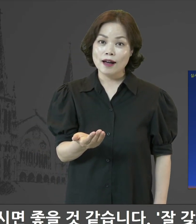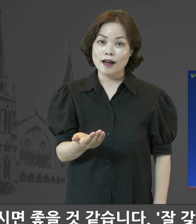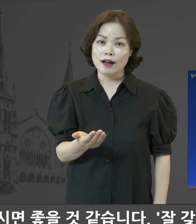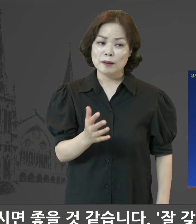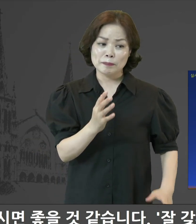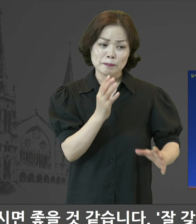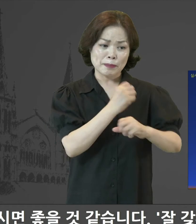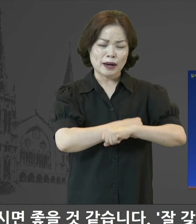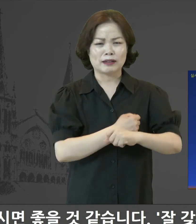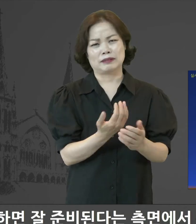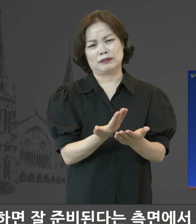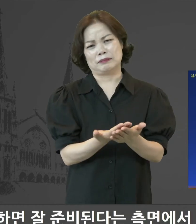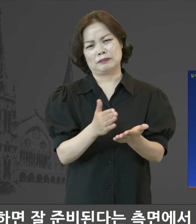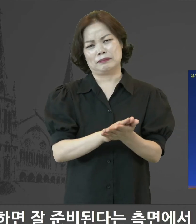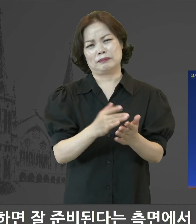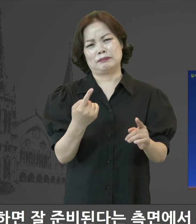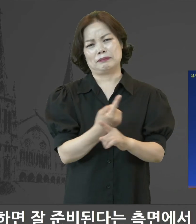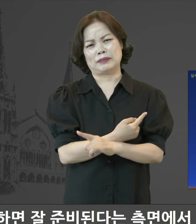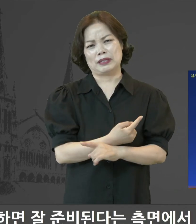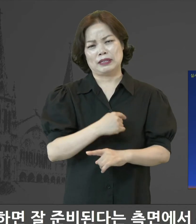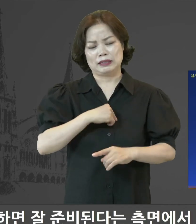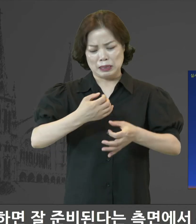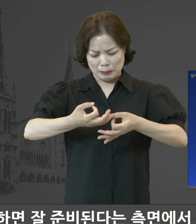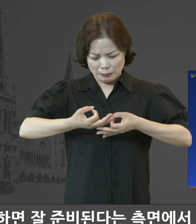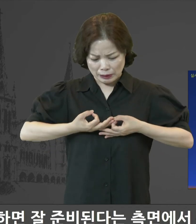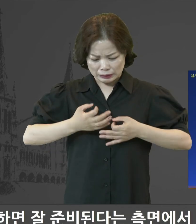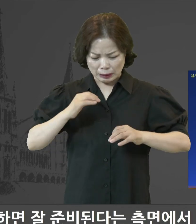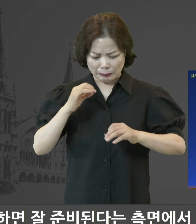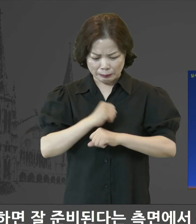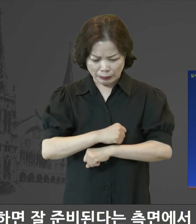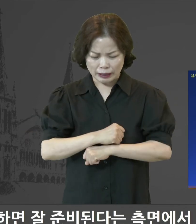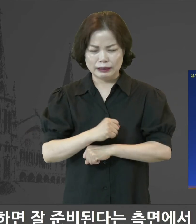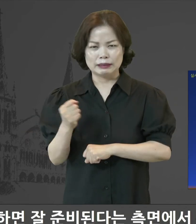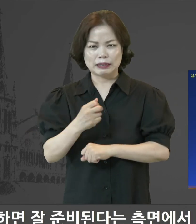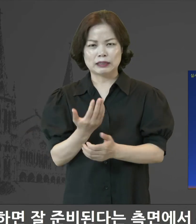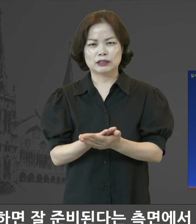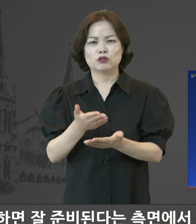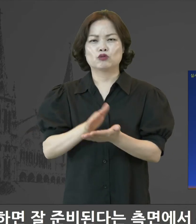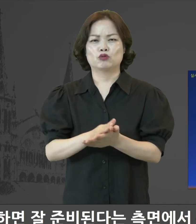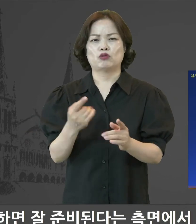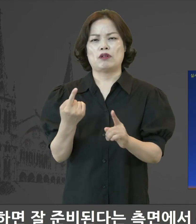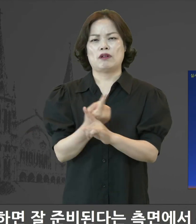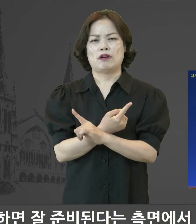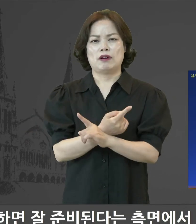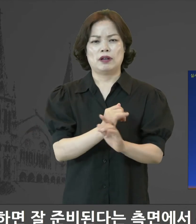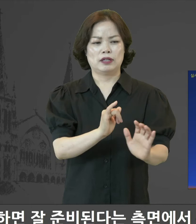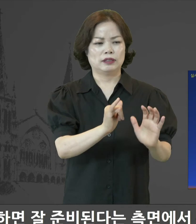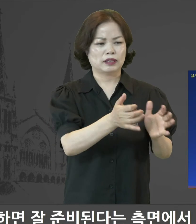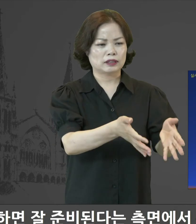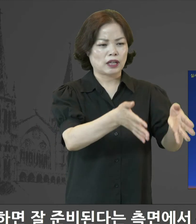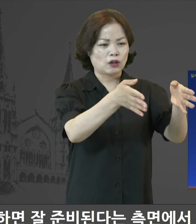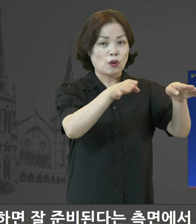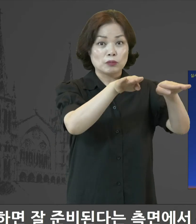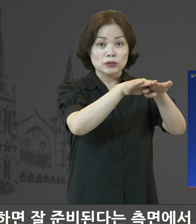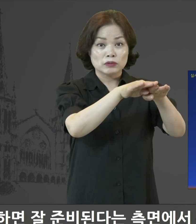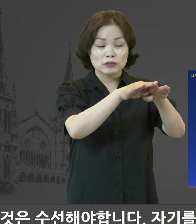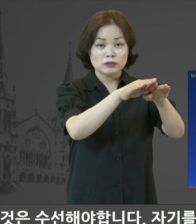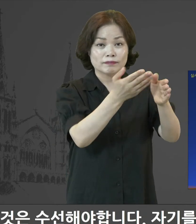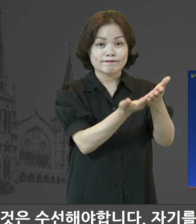망가진 건 수선해야 됩니다. 자기를 돌아봐서 망가진 거 수선해야 됩니다. 이 세상의 건물도 망가진 거 수선해야